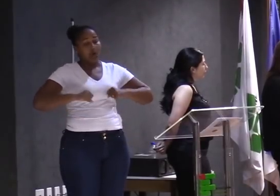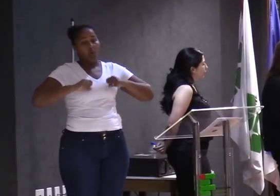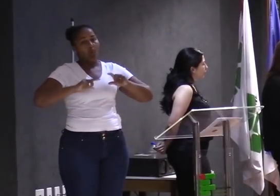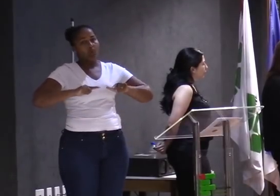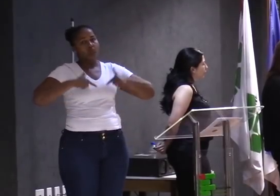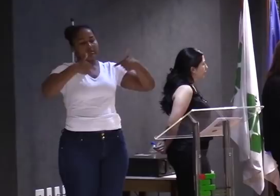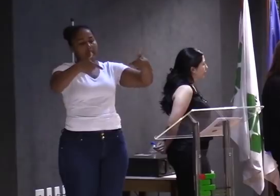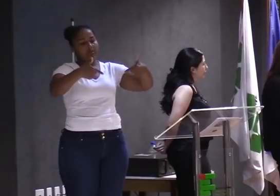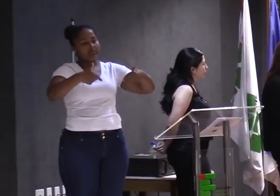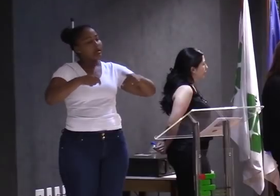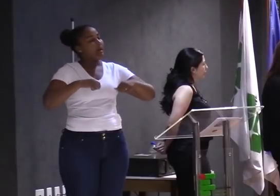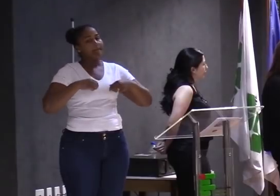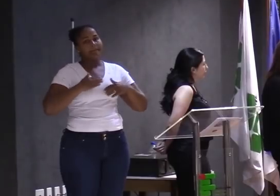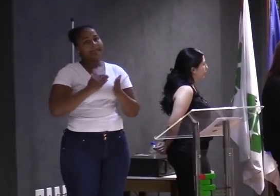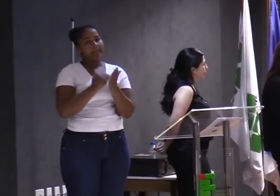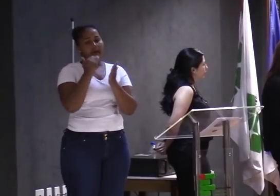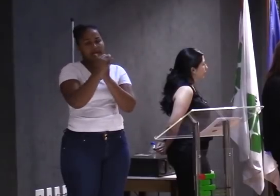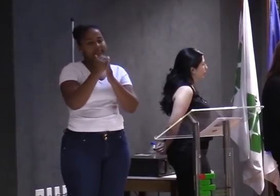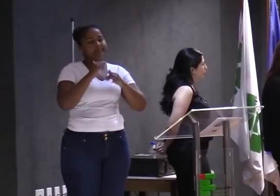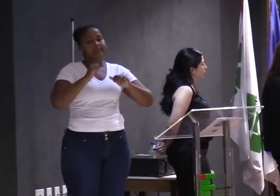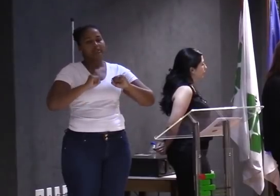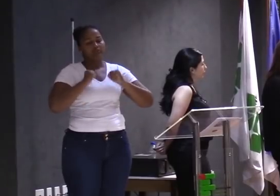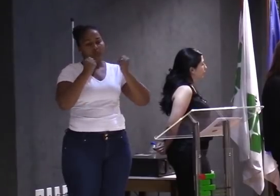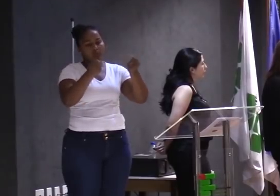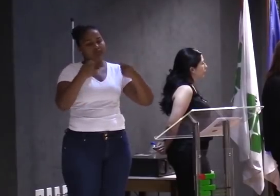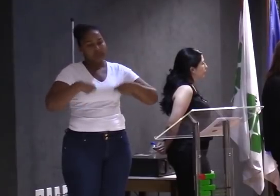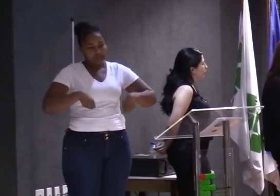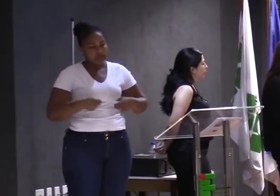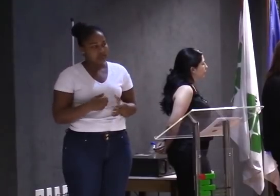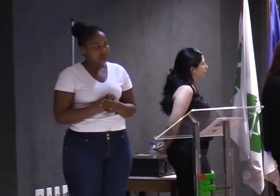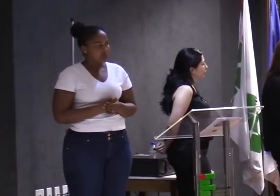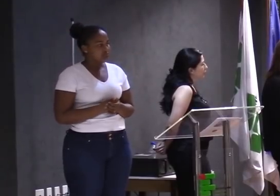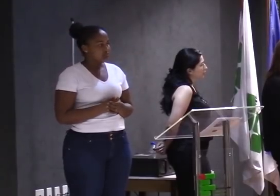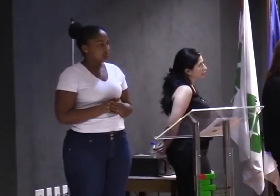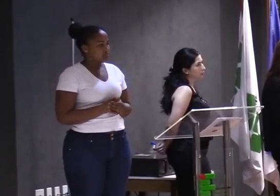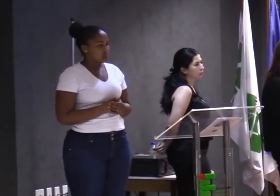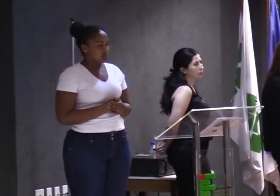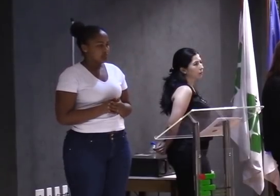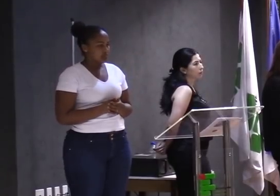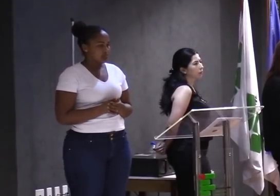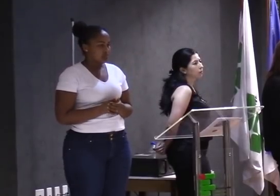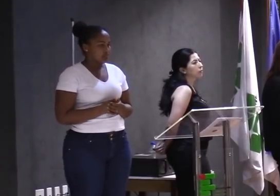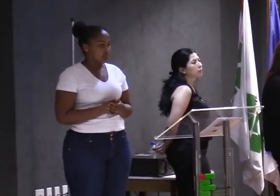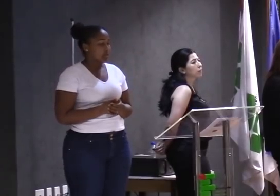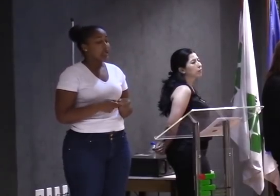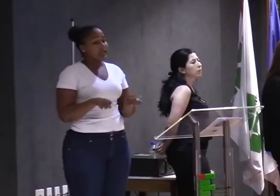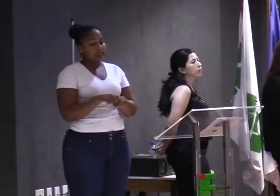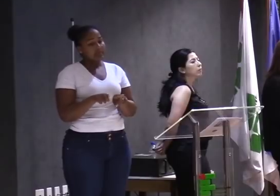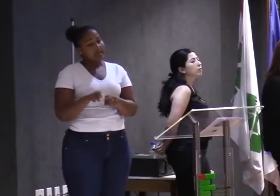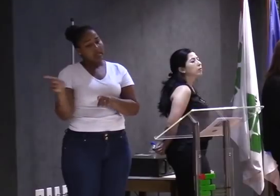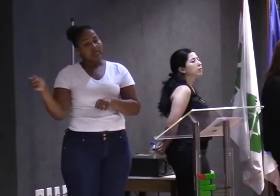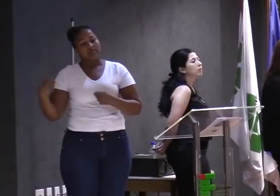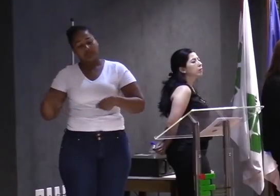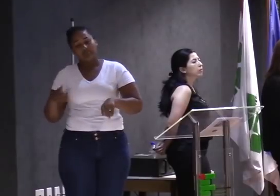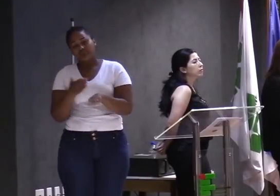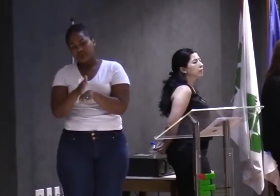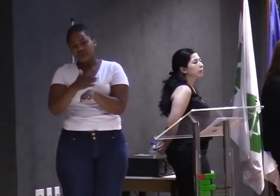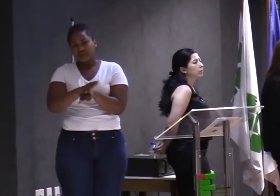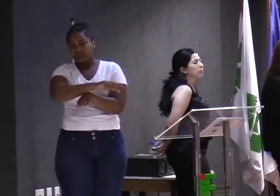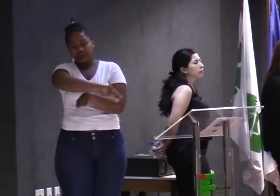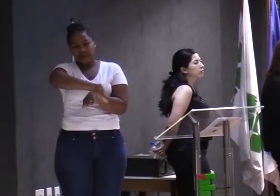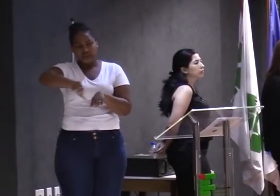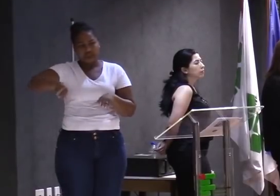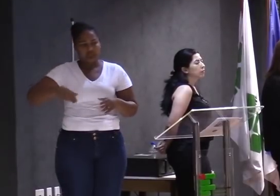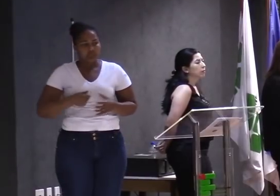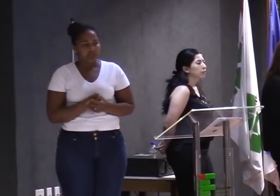prática. A prática começou a acontecer depois que nós chegamos lá. E aí a gente está um pouco meio que de canto, assim, a gente foi escanteado pelo grupo,